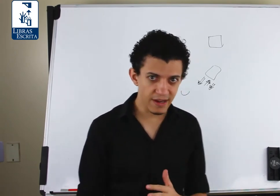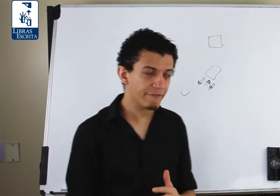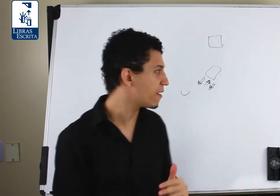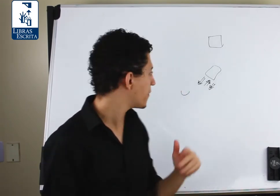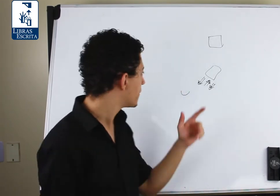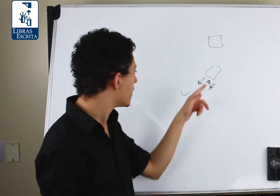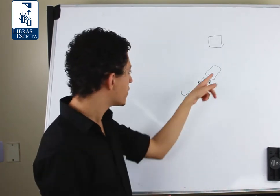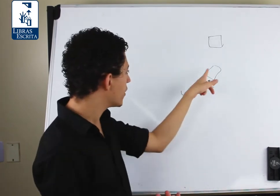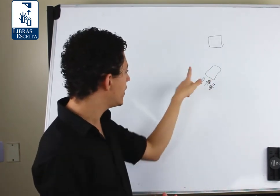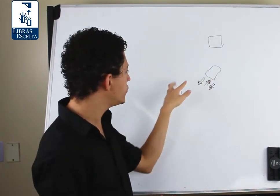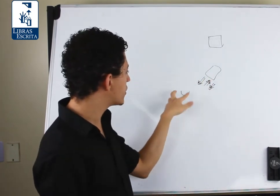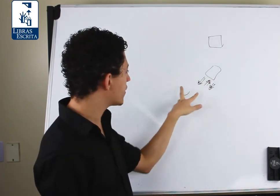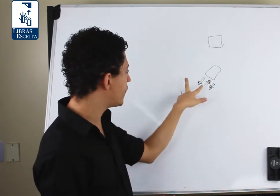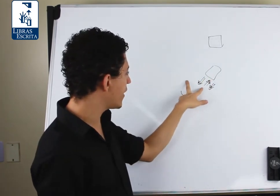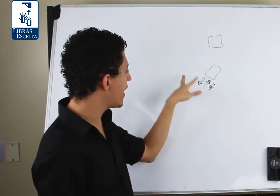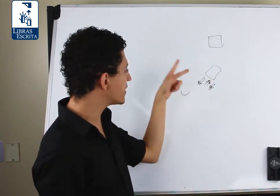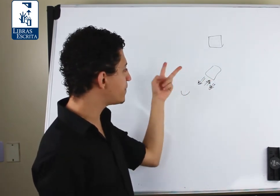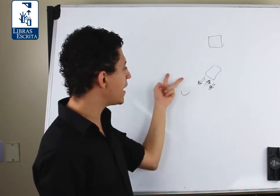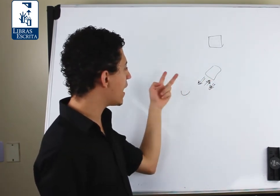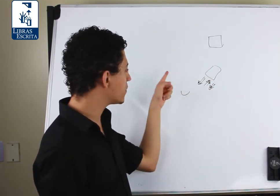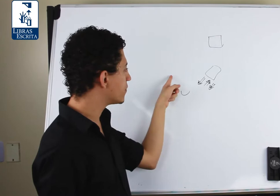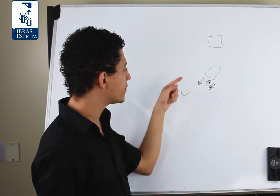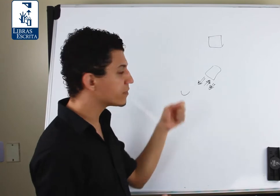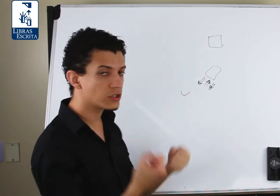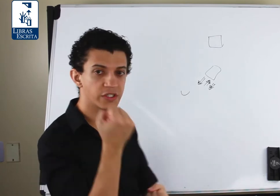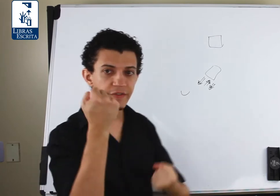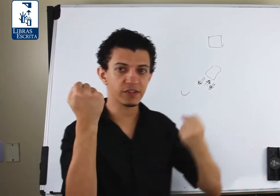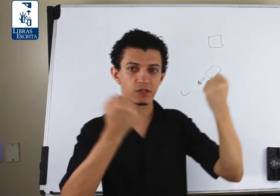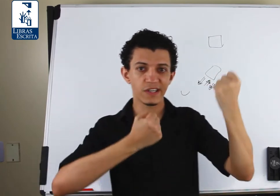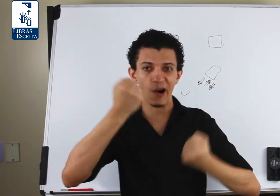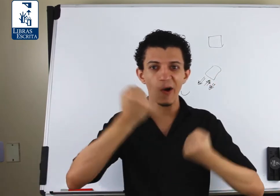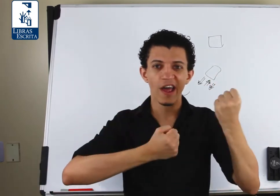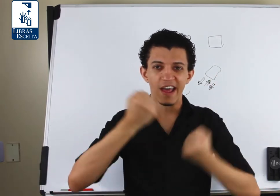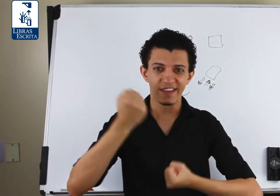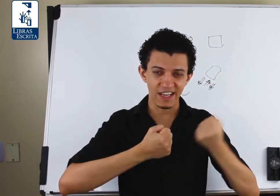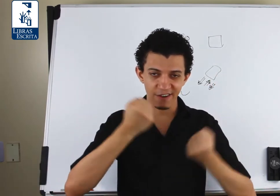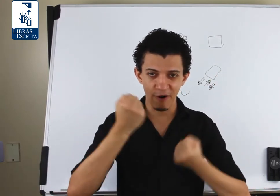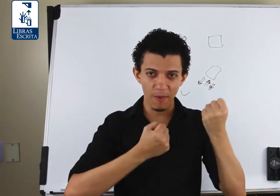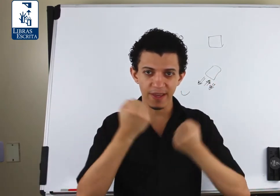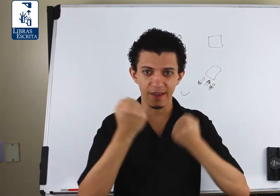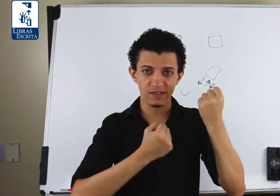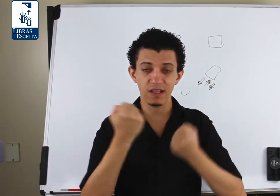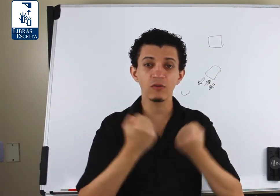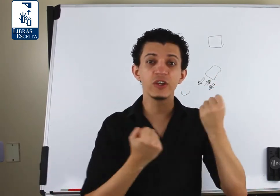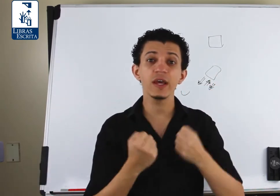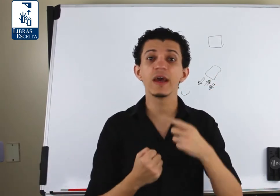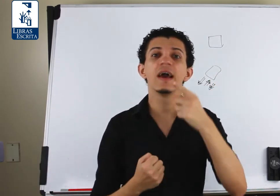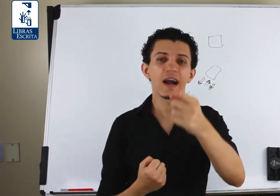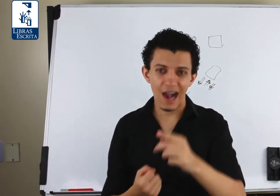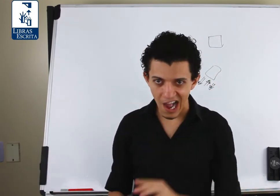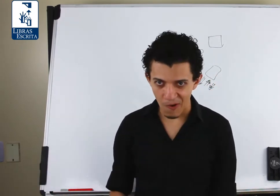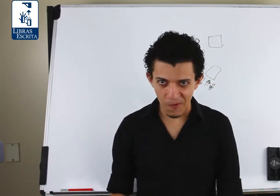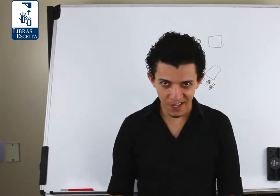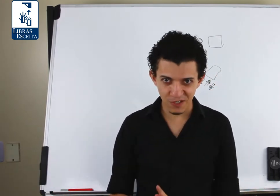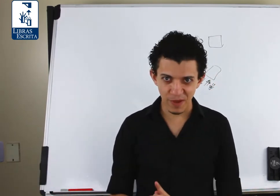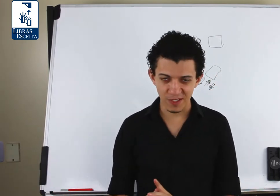grafema. Então aqui indica que foi espelhado. Então a gente vai fazer o sinal dessa forma aqui, sinal de carro, isso mesmo.